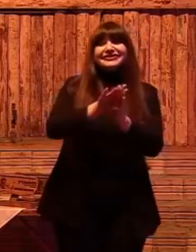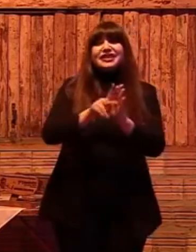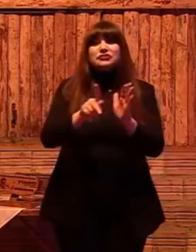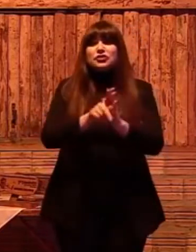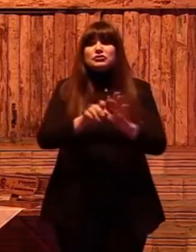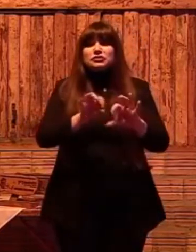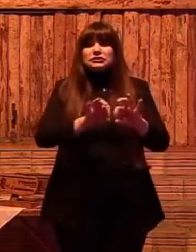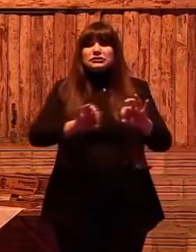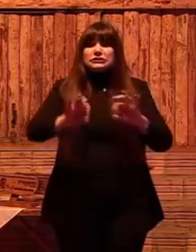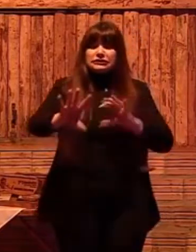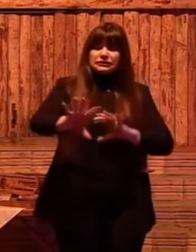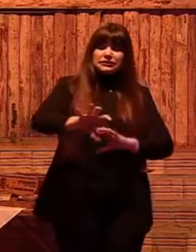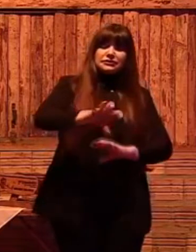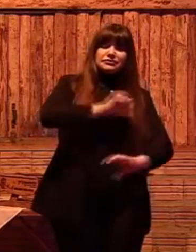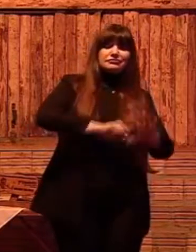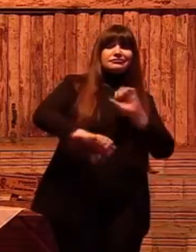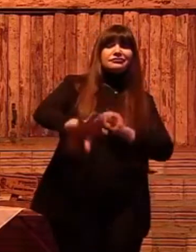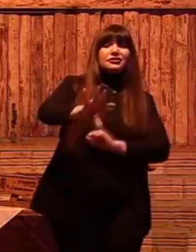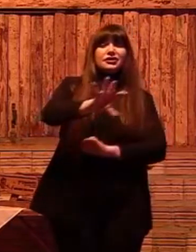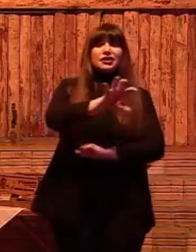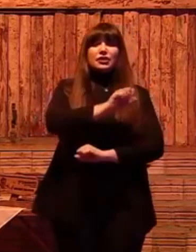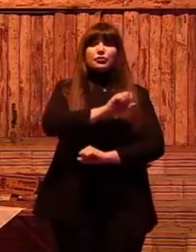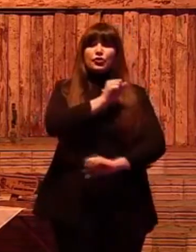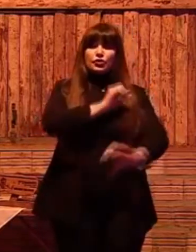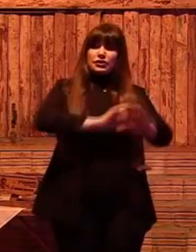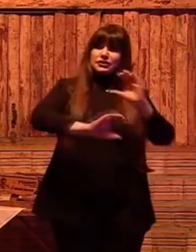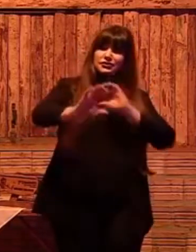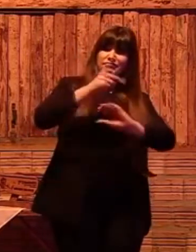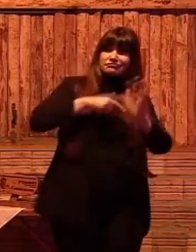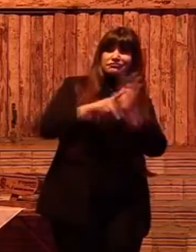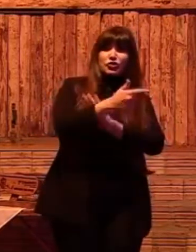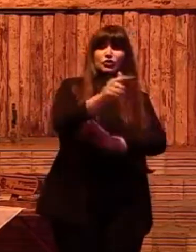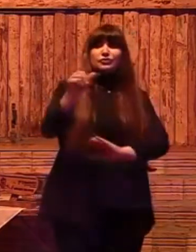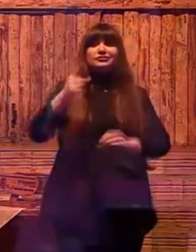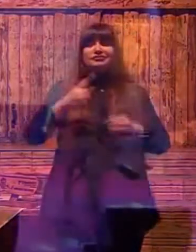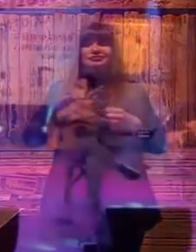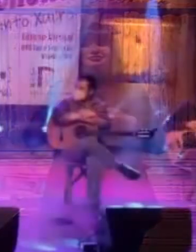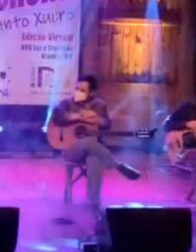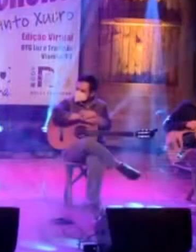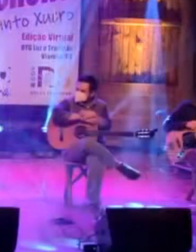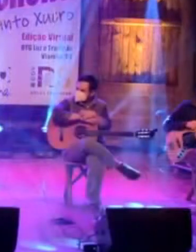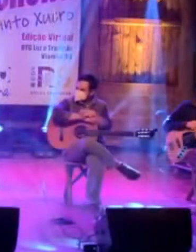pleno de amor e cantar a fronteira e o andante.